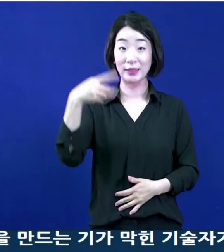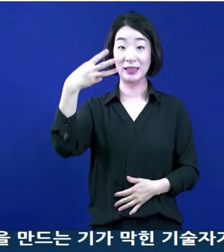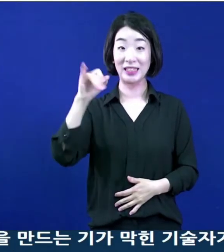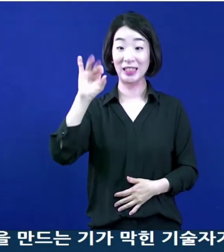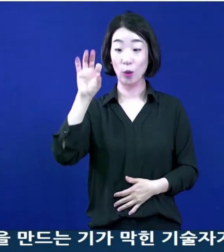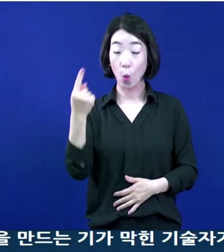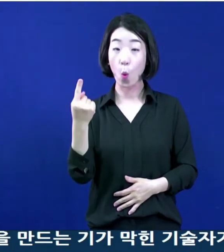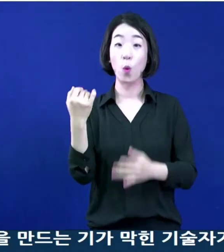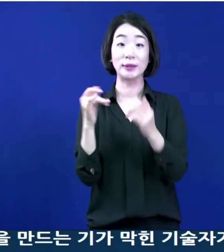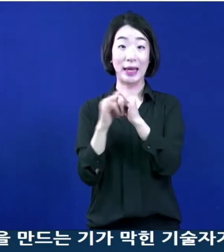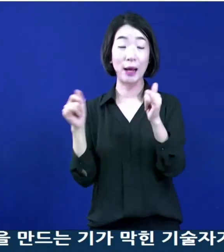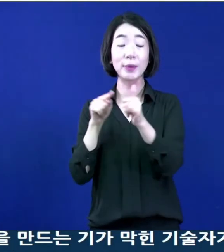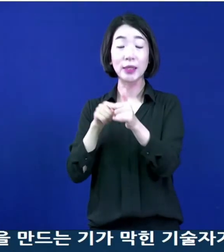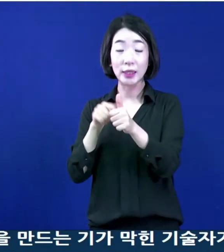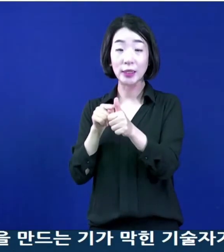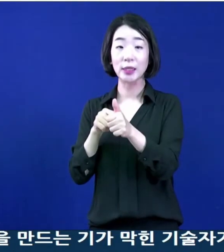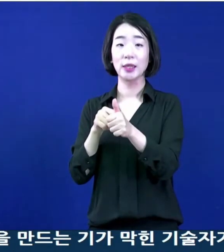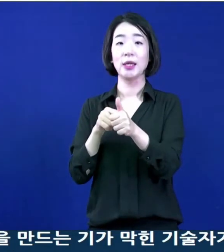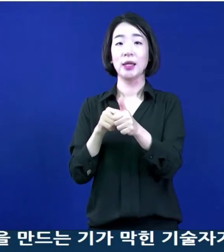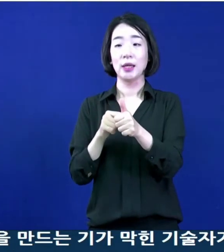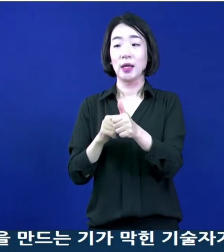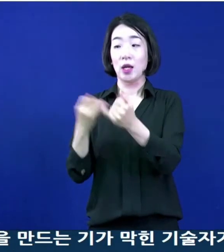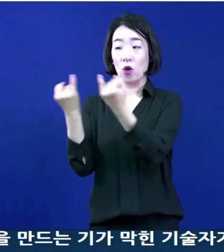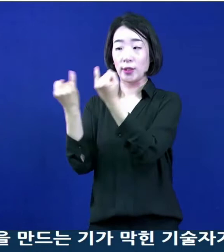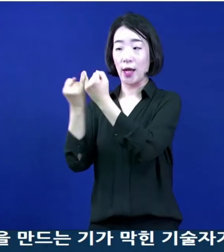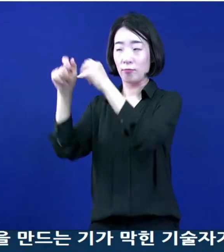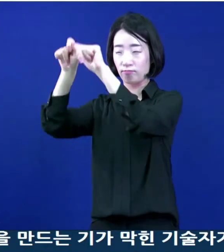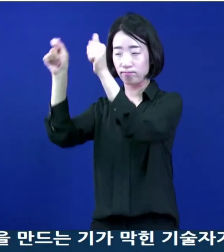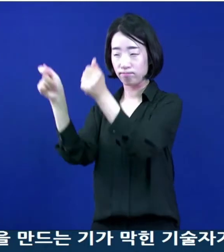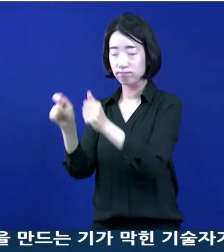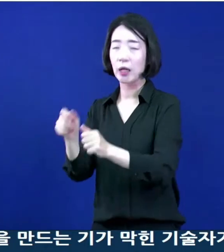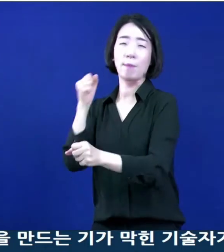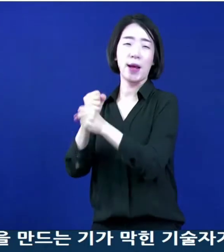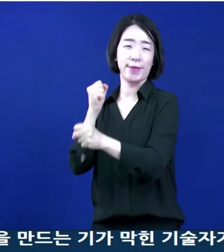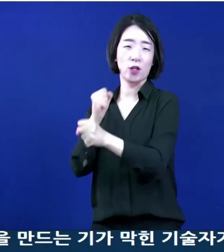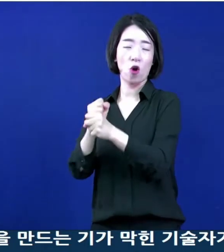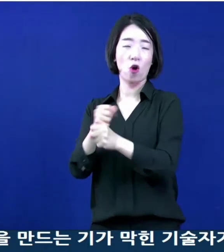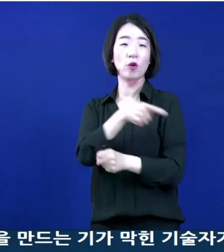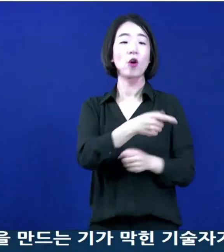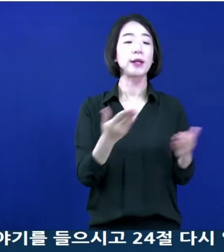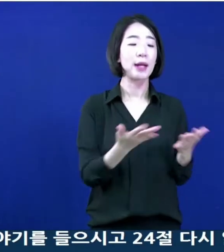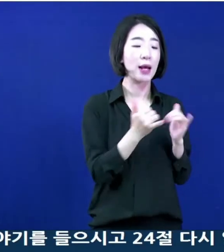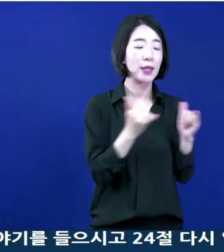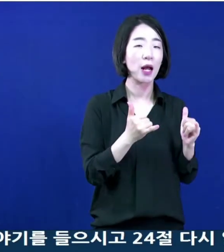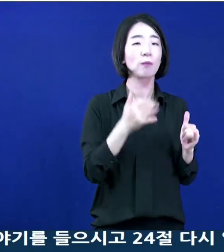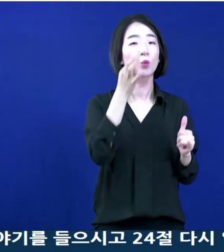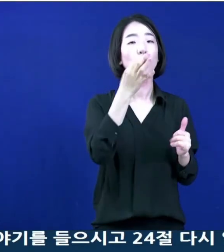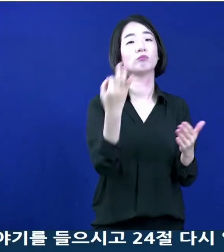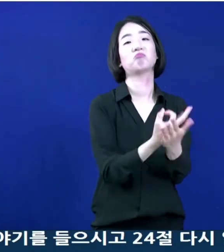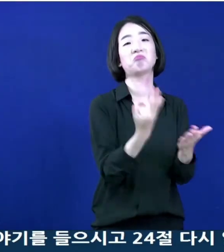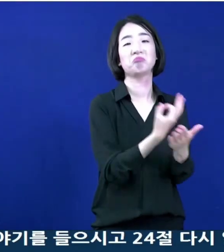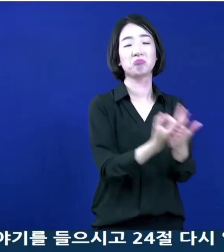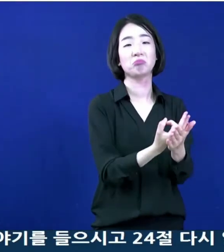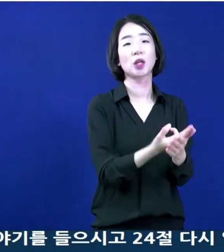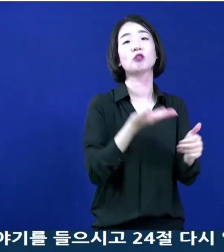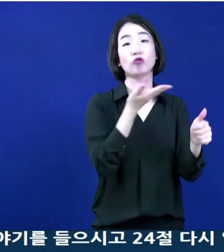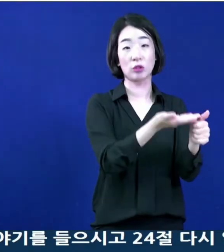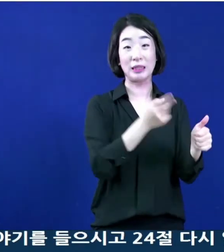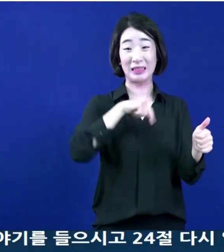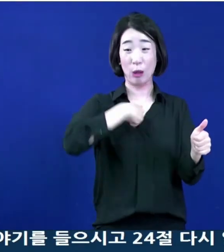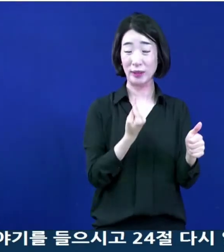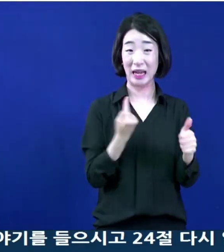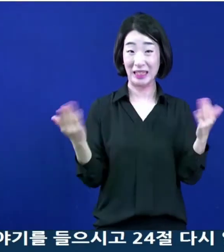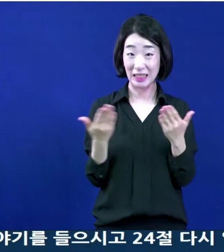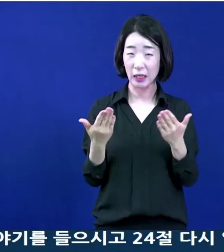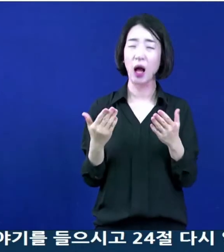은으로 아데미의 신상 모형을 만들어 직공들에게 적지 않은 벌이를 하게 하더니, 자기 혼자 하는 게 아니라